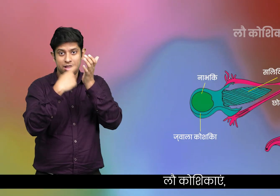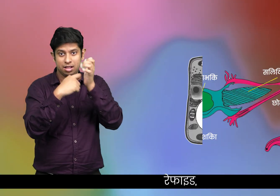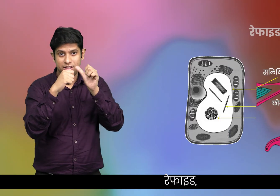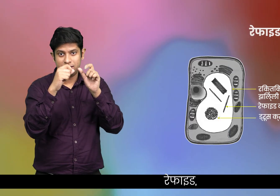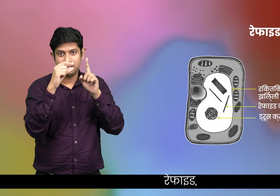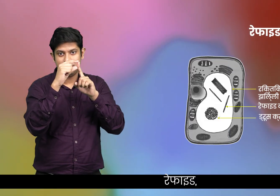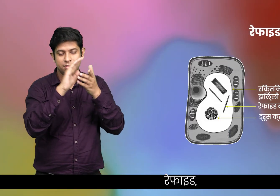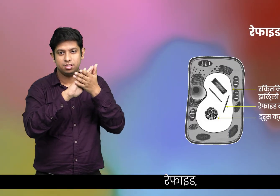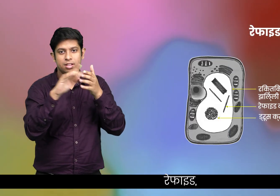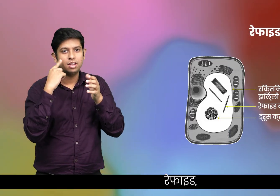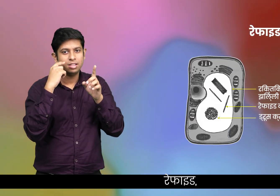रफाडाइस,